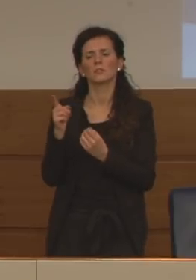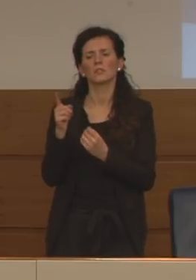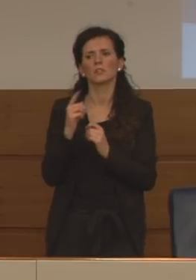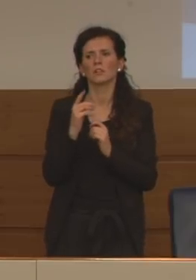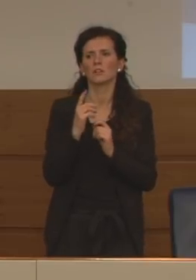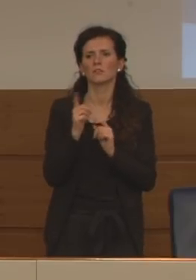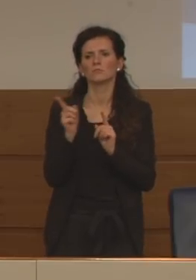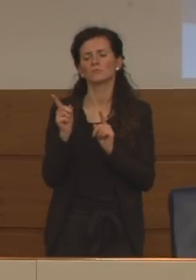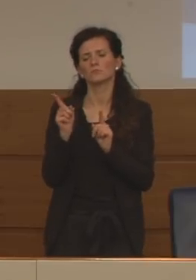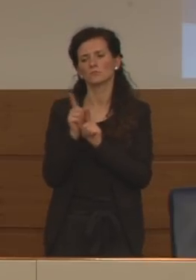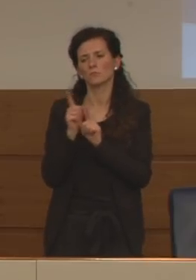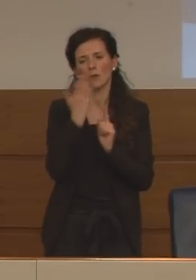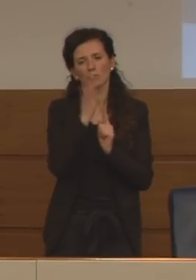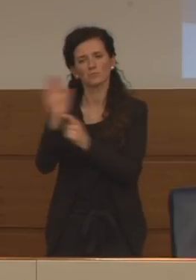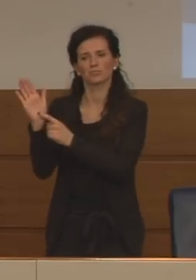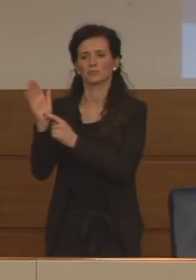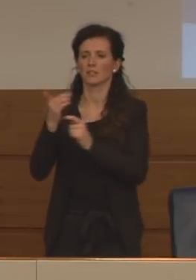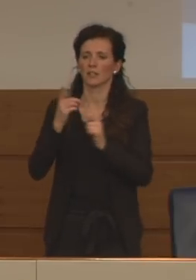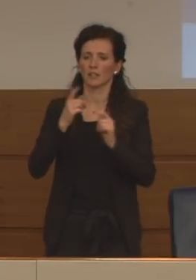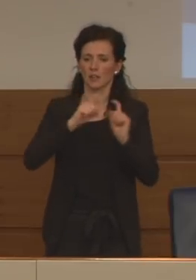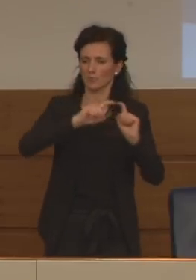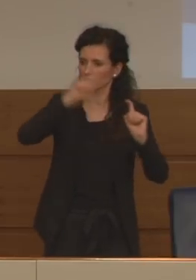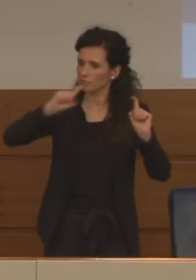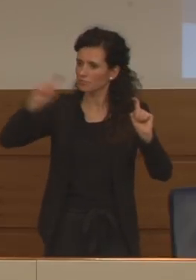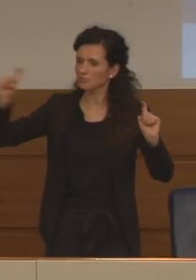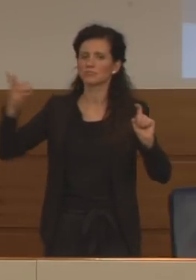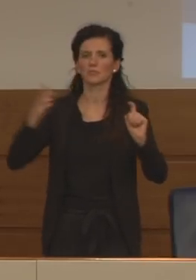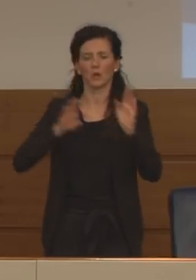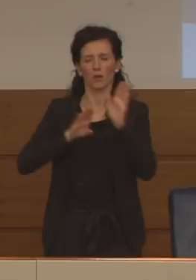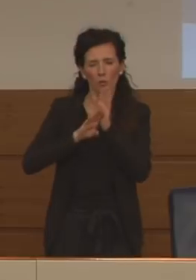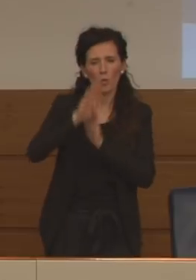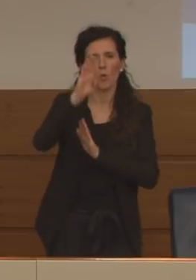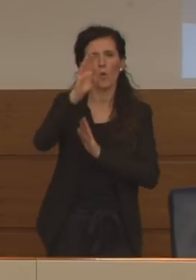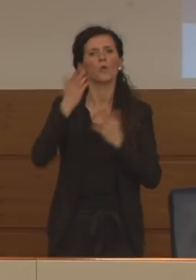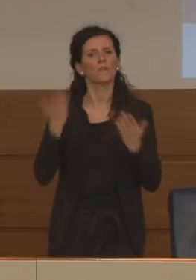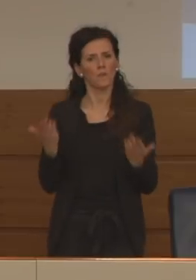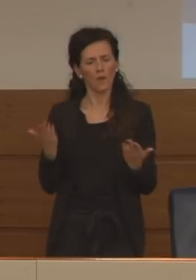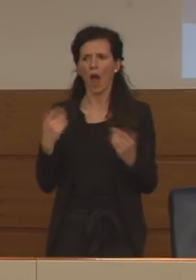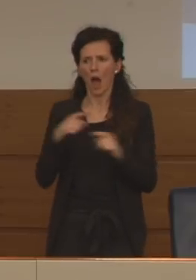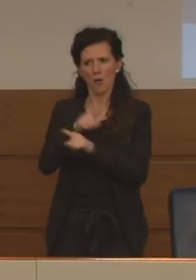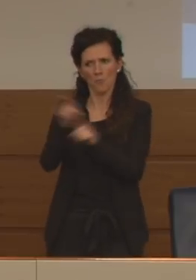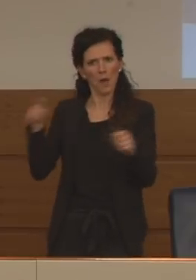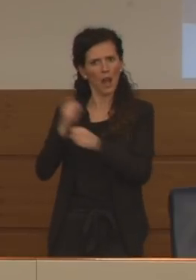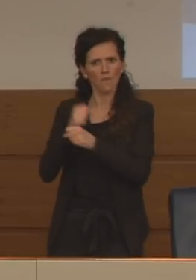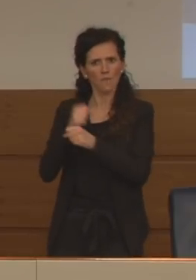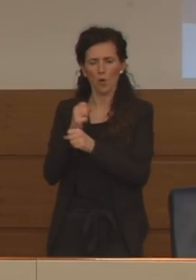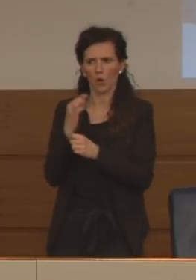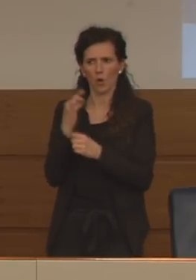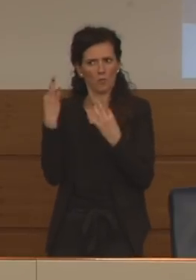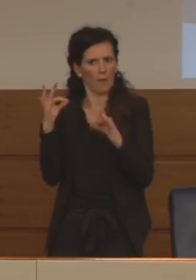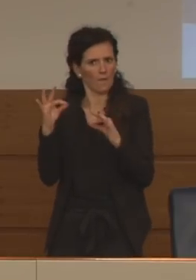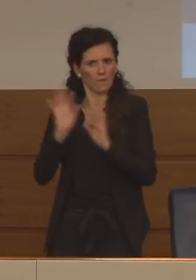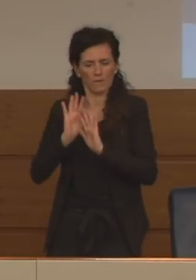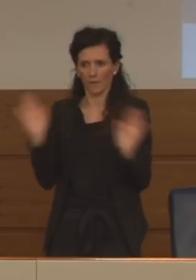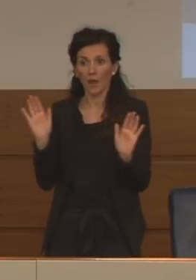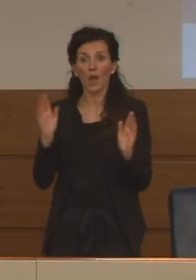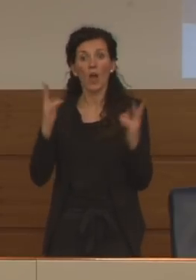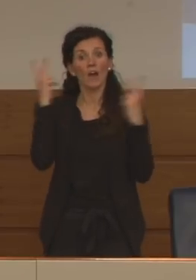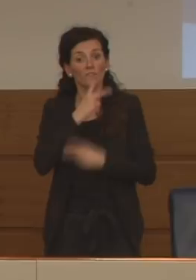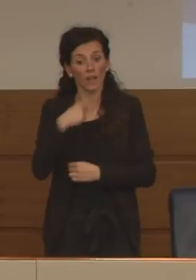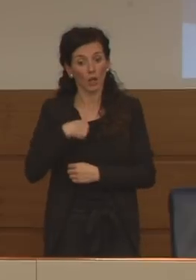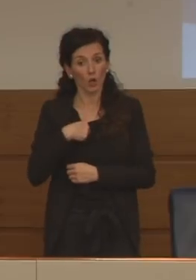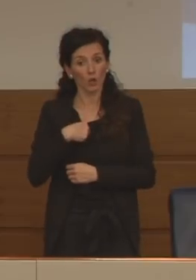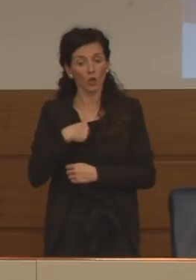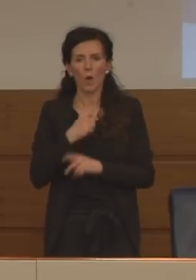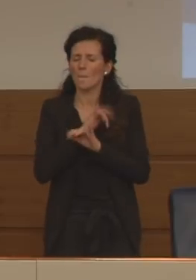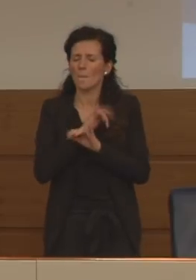modelli previsionali mostra le curve predire picchi o cose del genere non mi avete mai ripeto mai sentito fare una